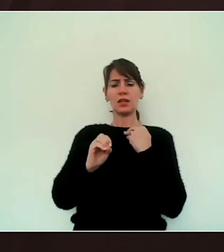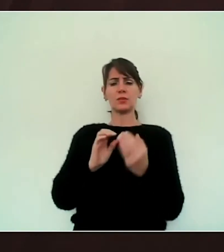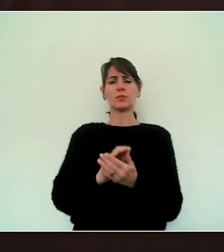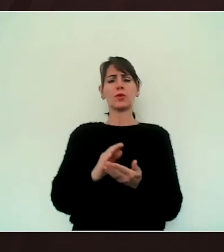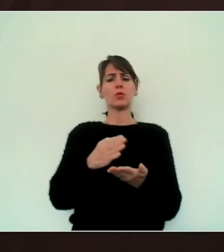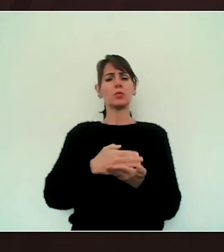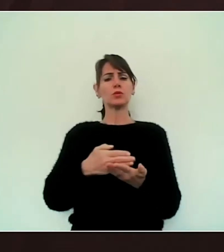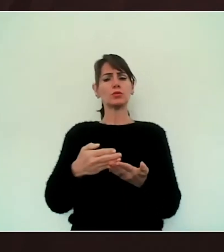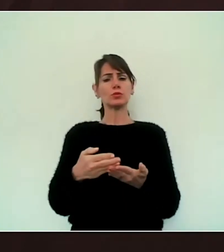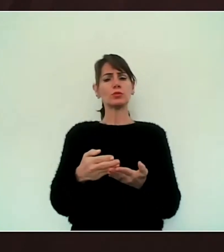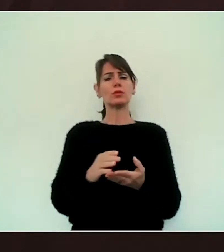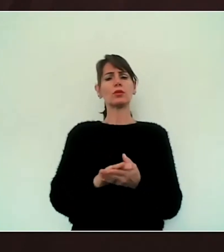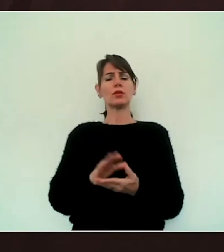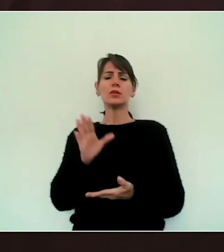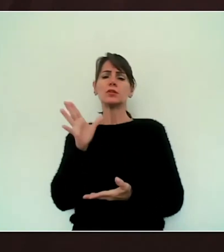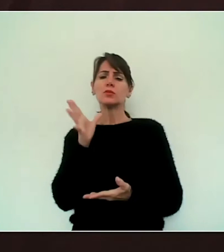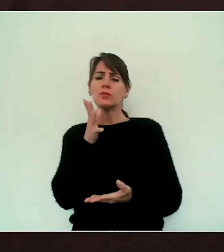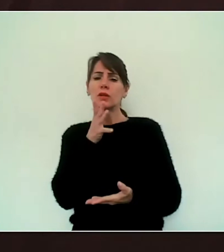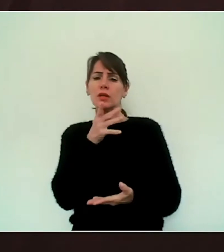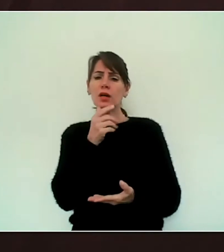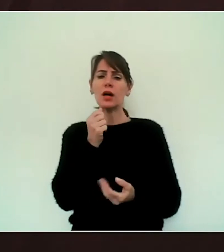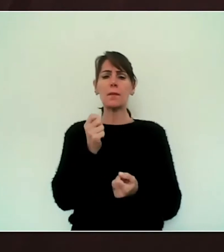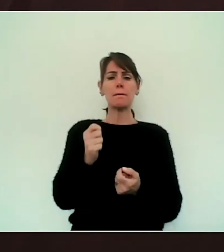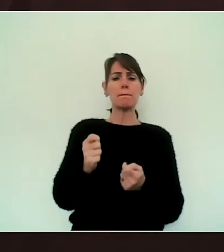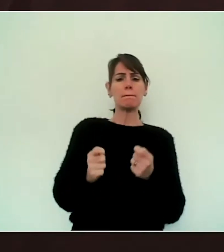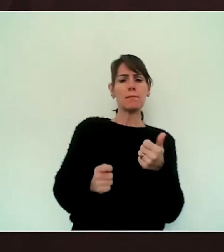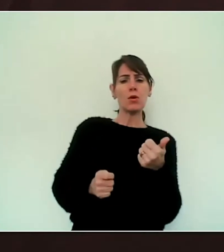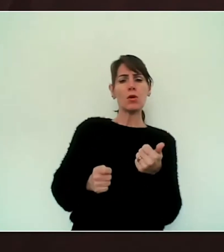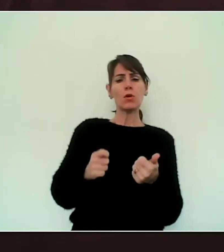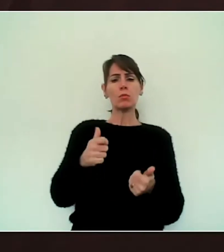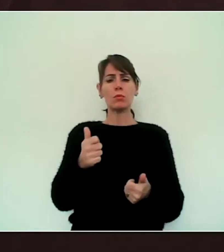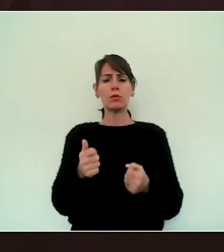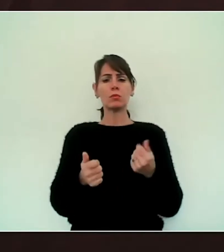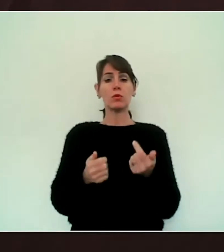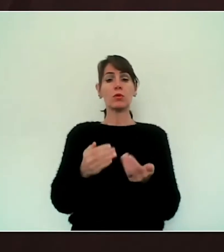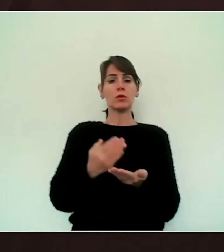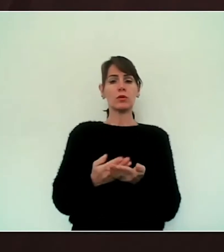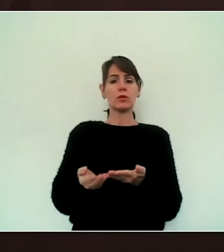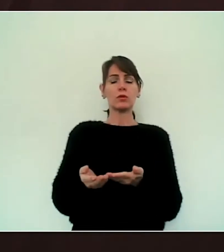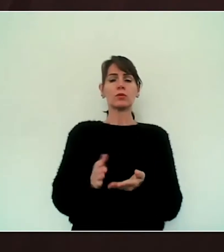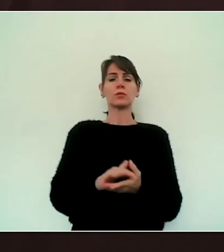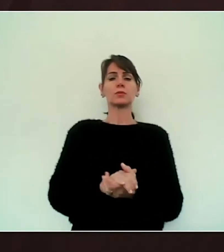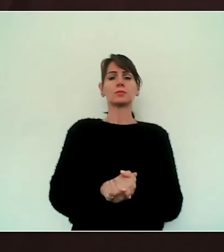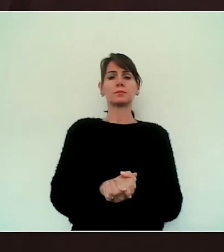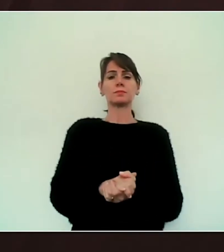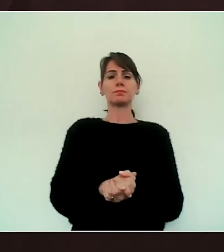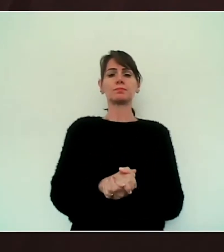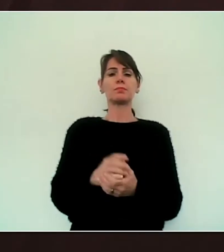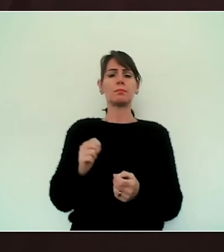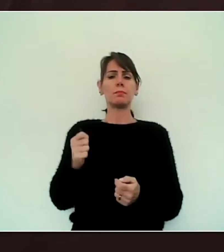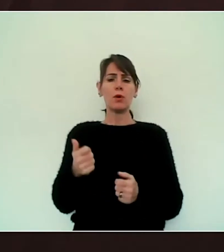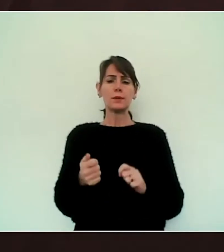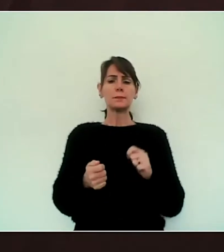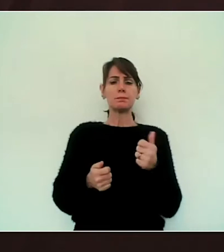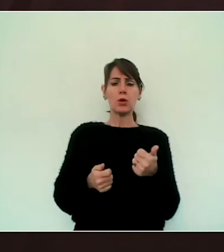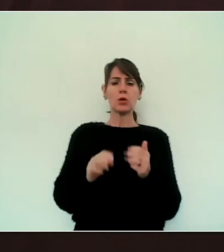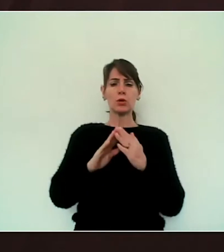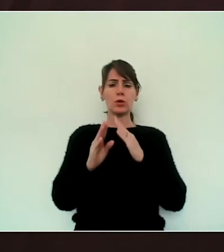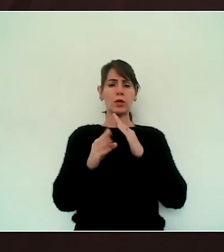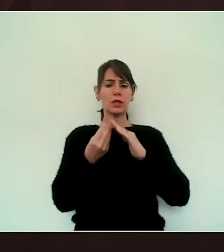acontecem de uma vez. Essas coisas vêm sutilmente sendo semeadas, né? Pouco a pouco, e acontecem